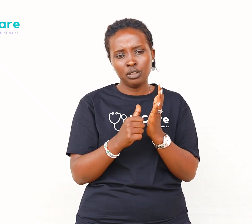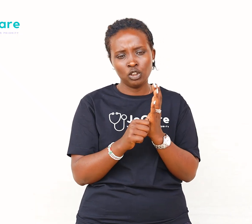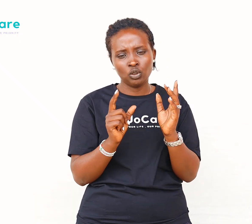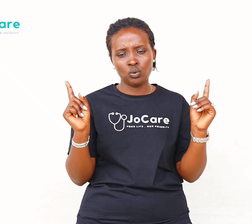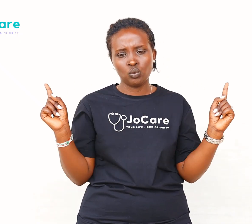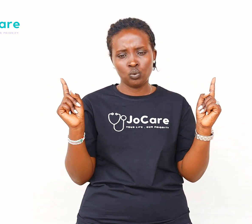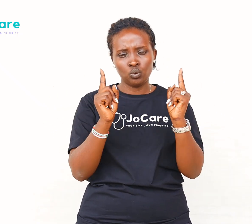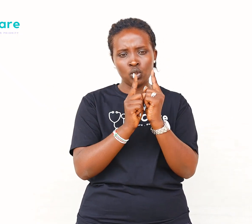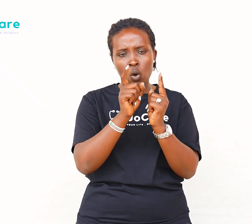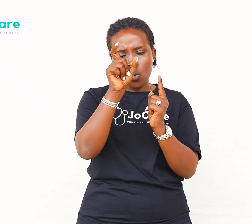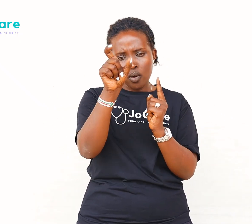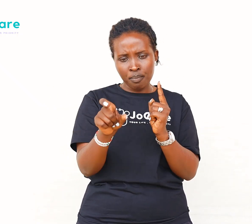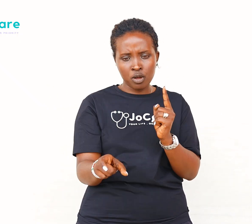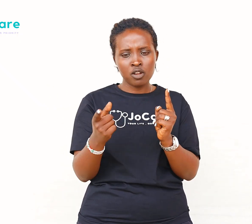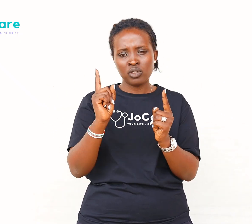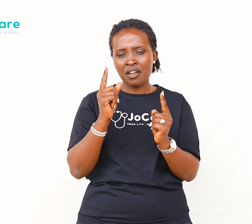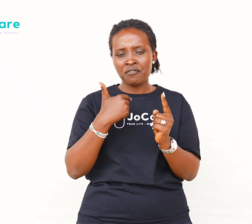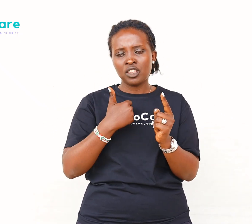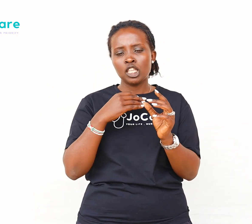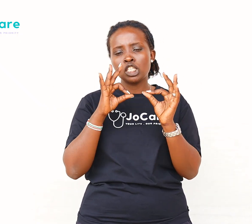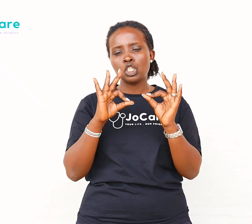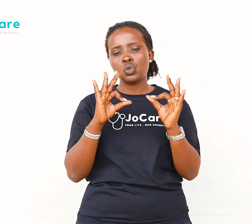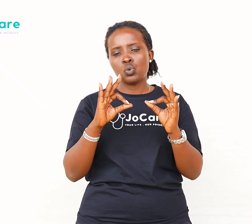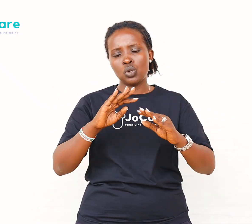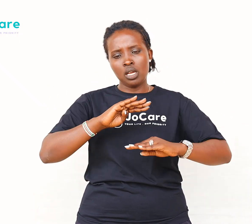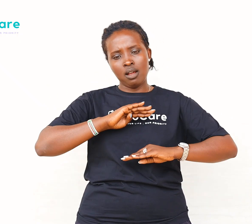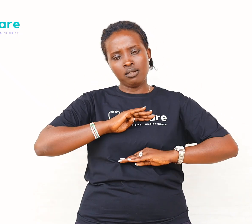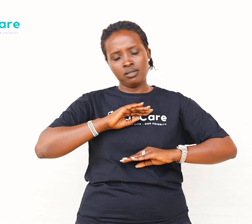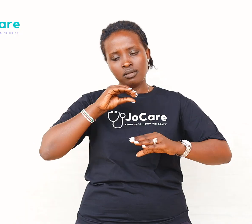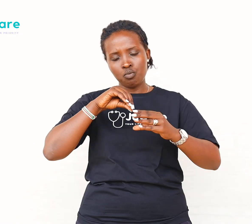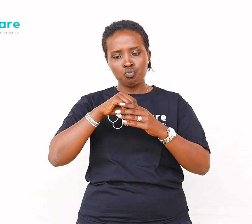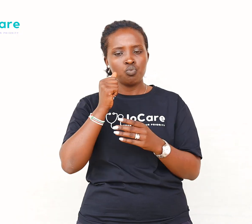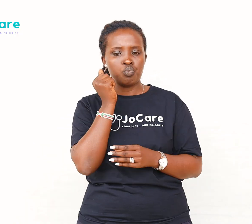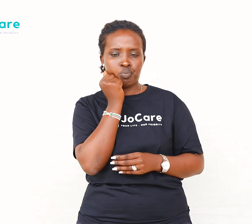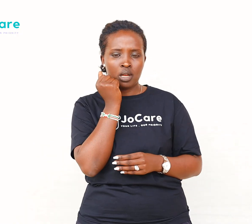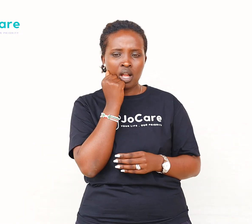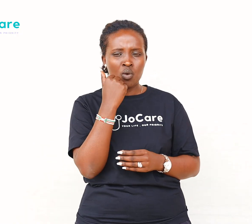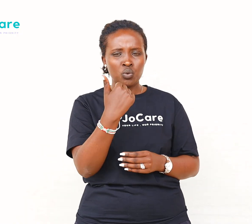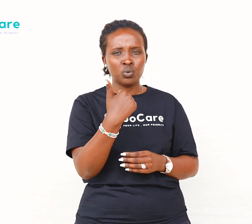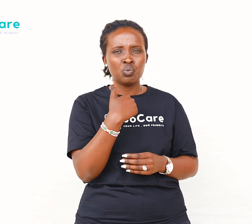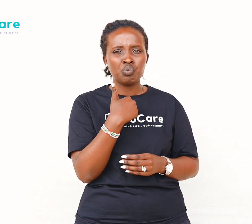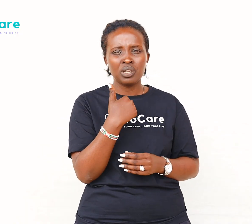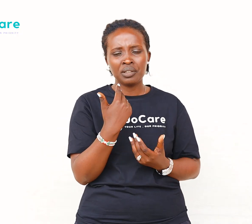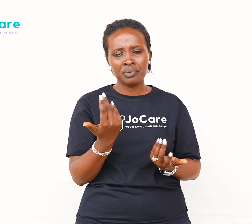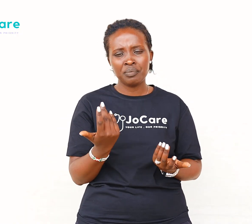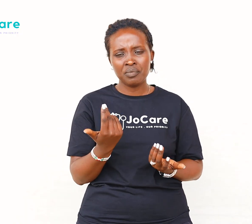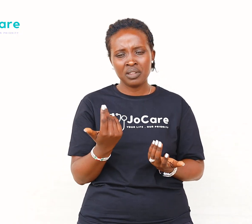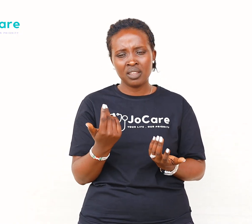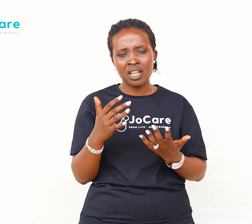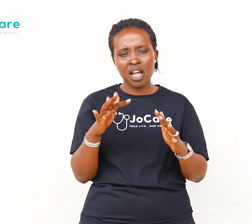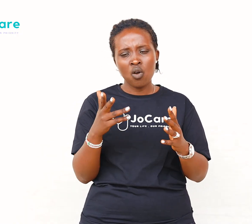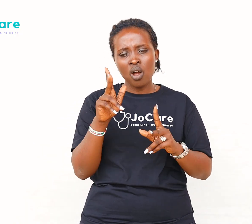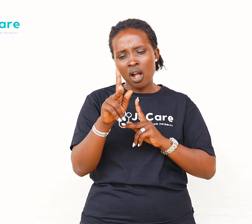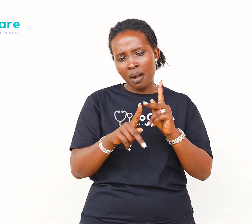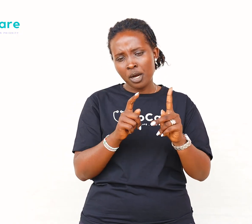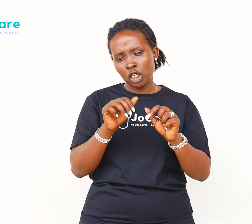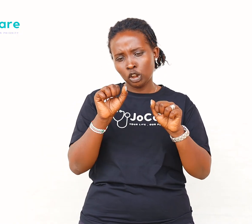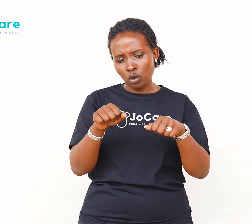ku muntu utagira isuku ihagije mu mihango? Unatubwire ese ku bantu bashobora kuba bagira